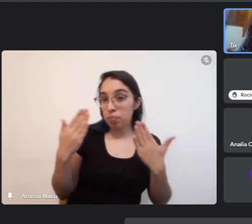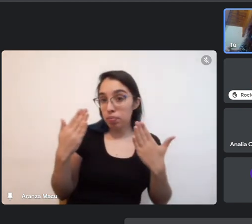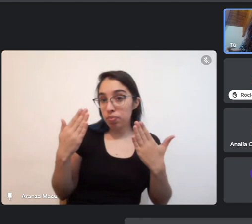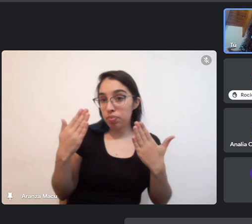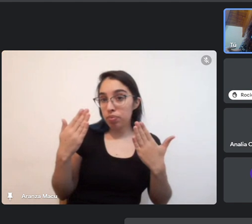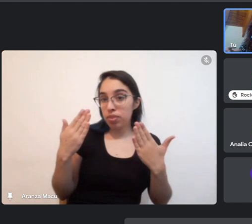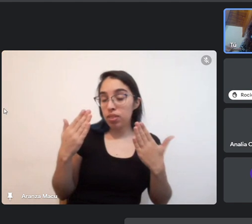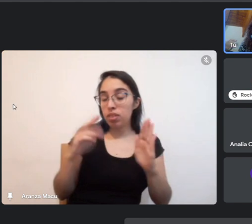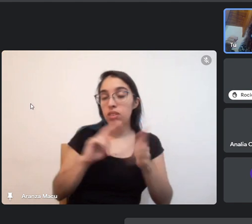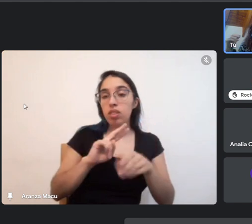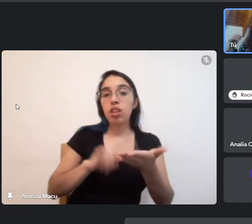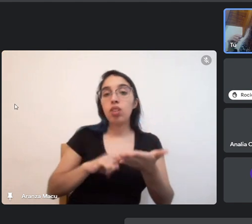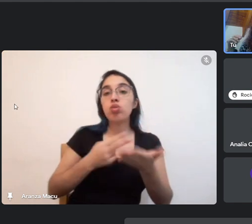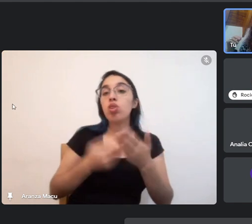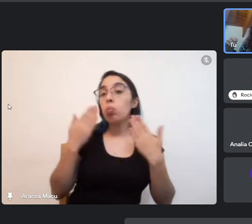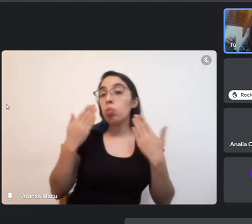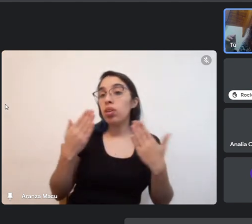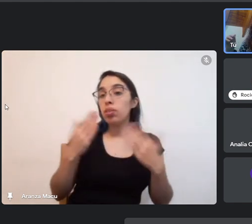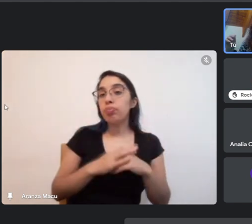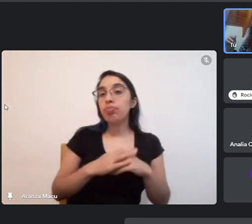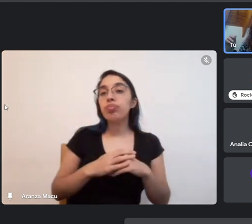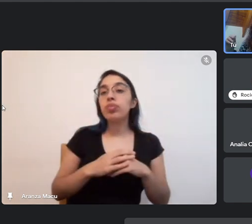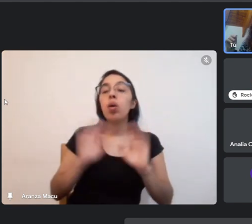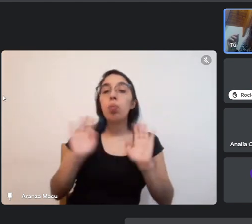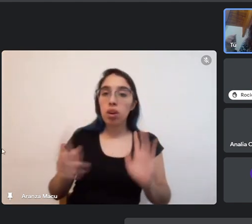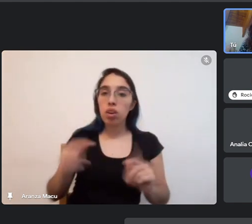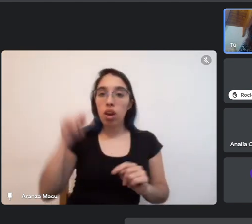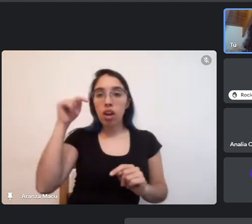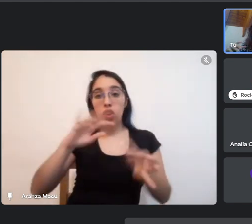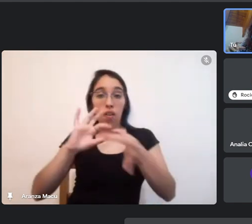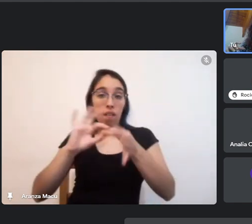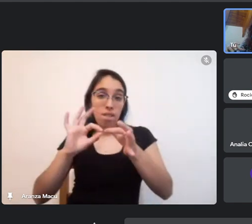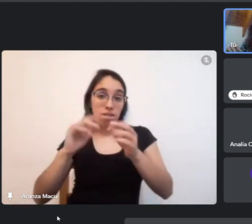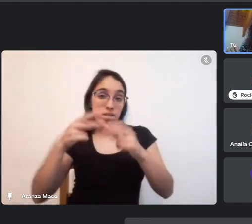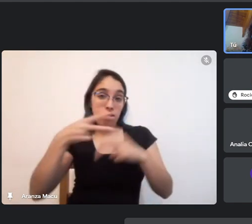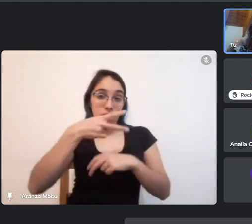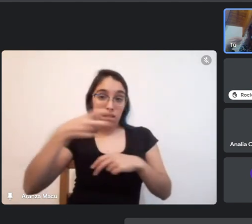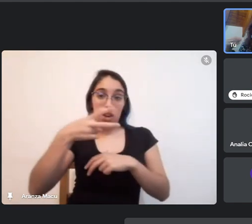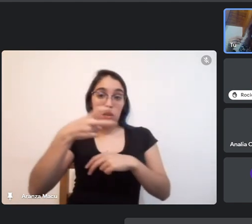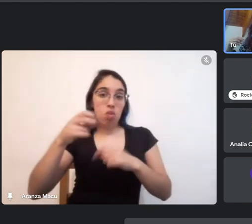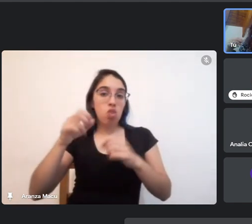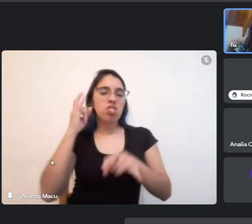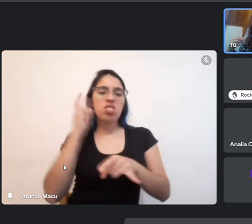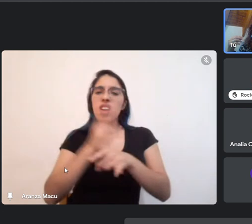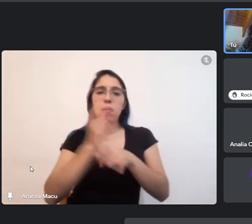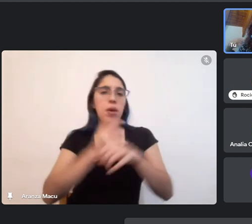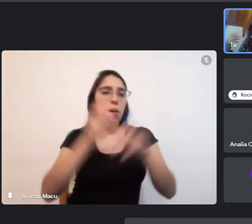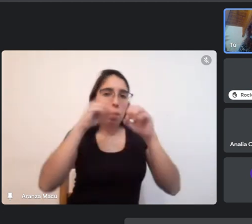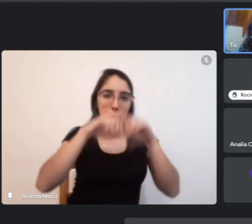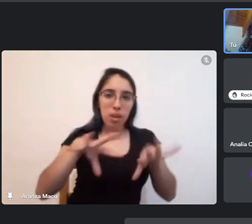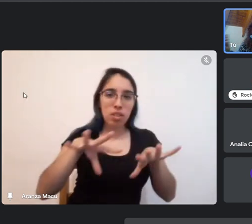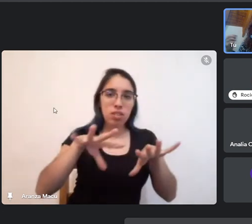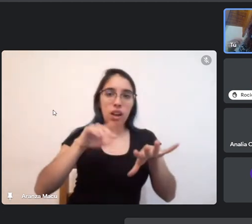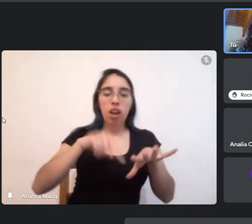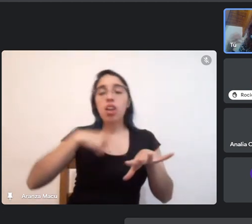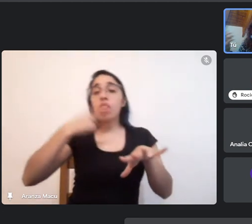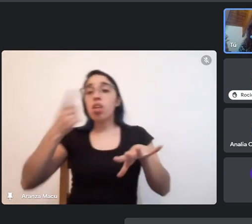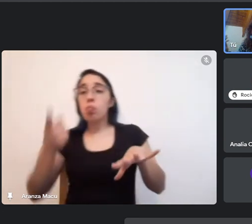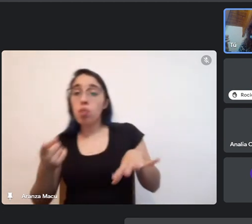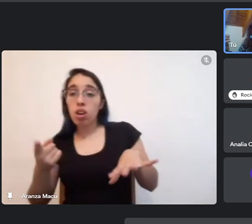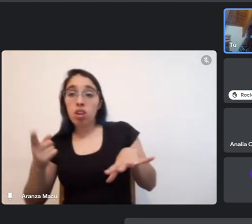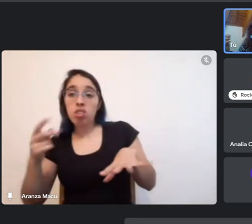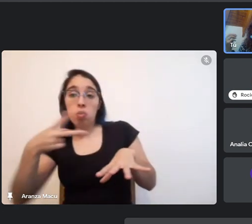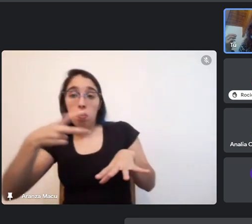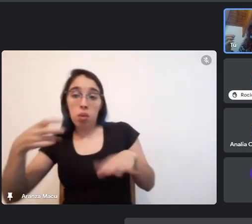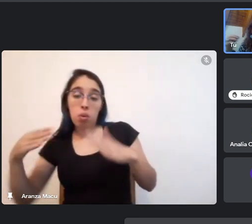principio y le va a seguir un verbo principal. Puede ser, puede tener, puede ofrecer,